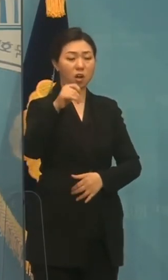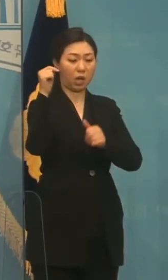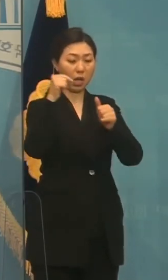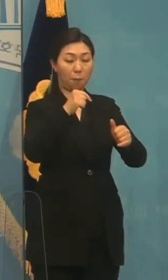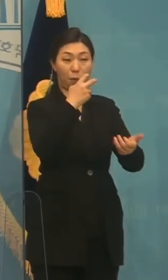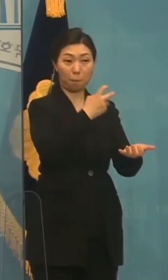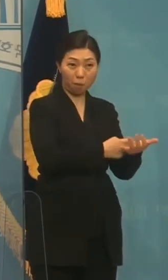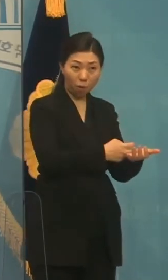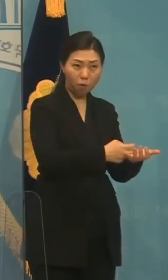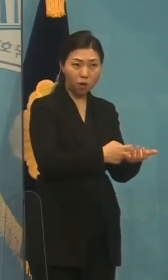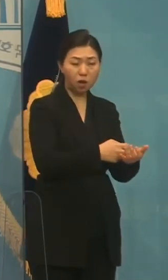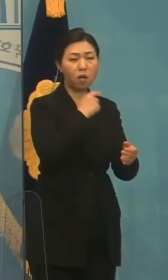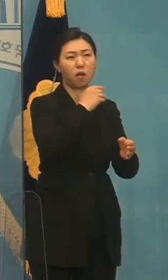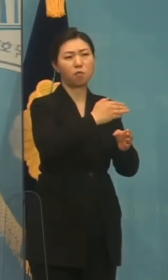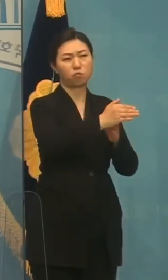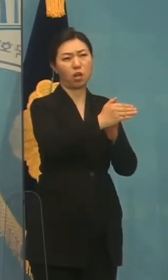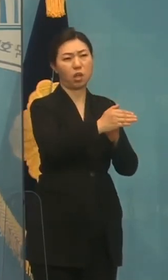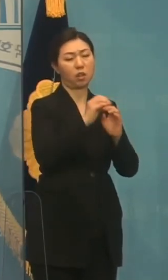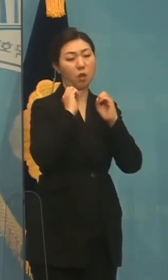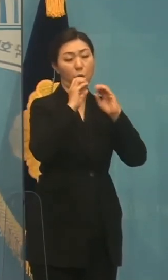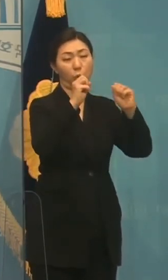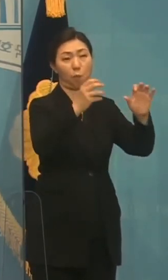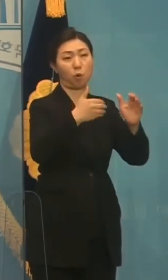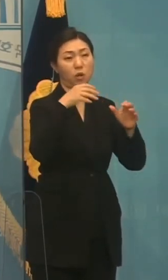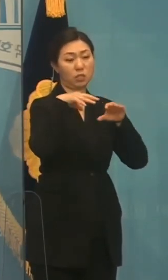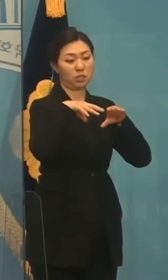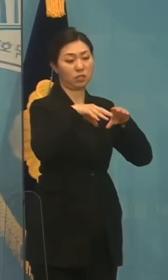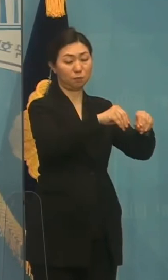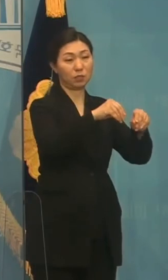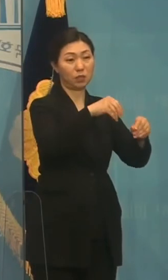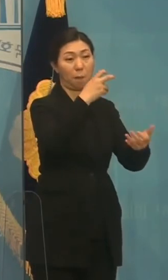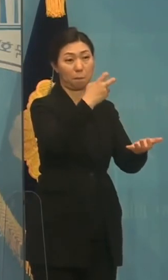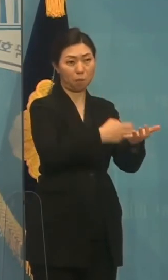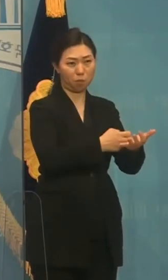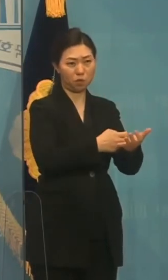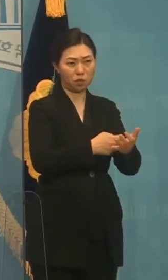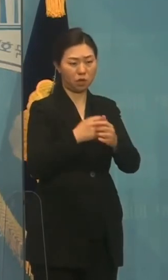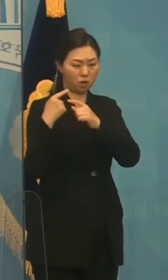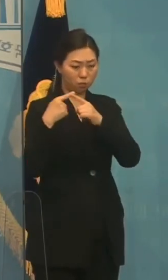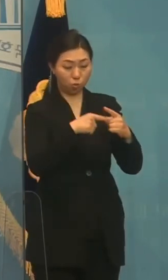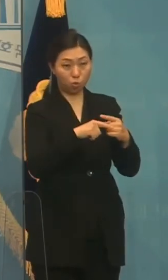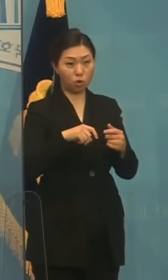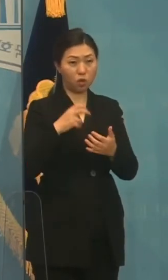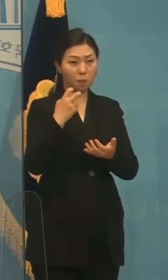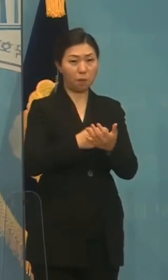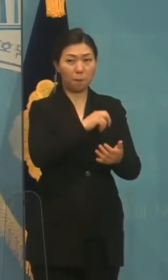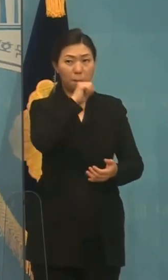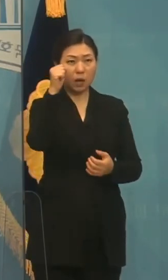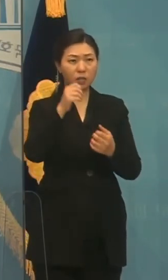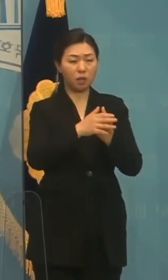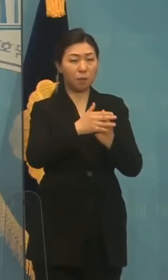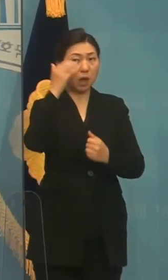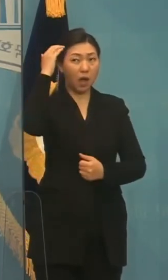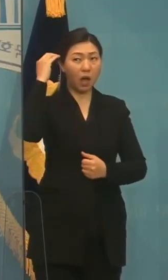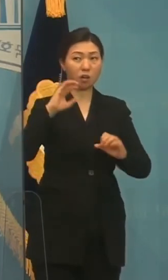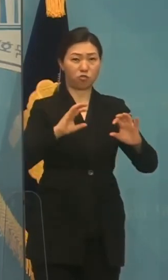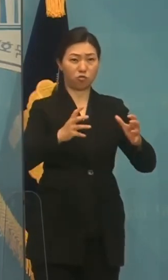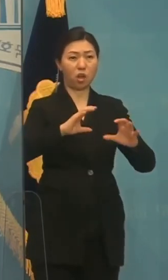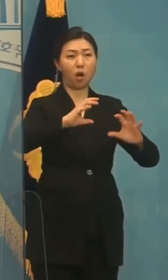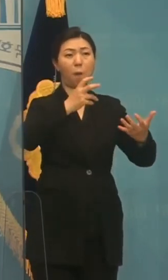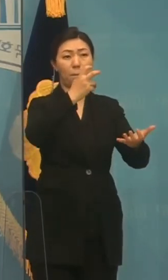대북 전단금지법을 일방적으로 강행 처리해 대한민국이 헌법적 핵심